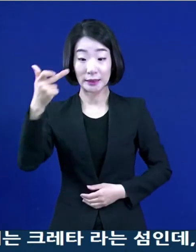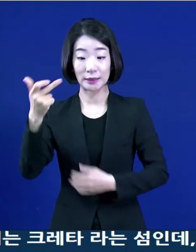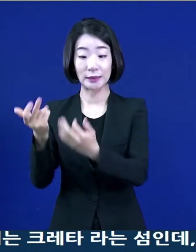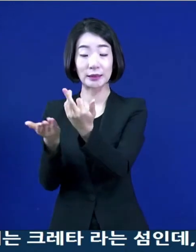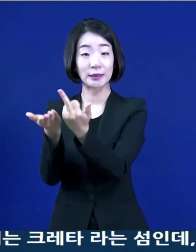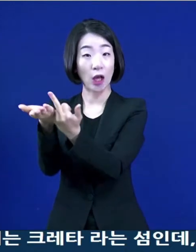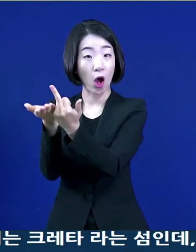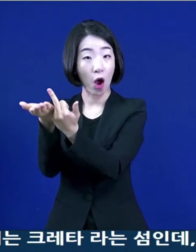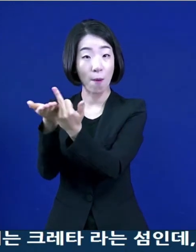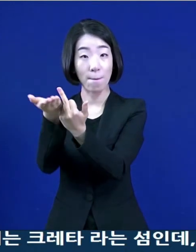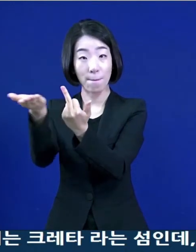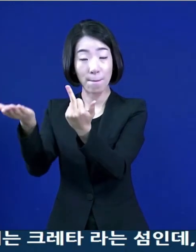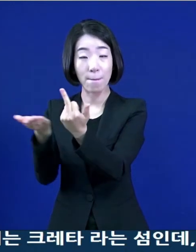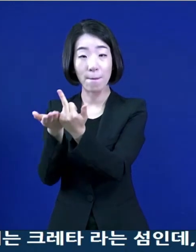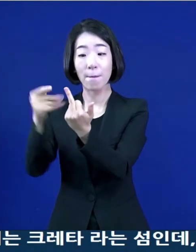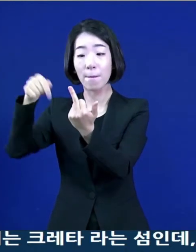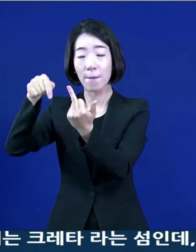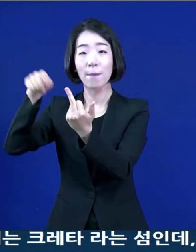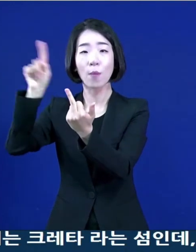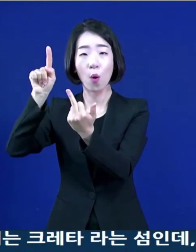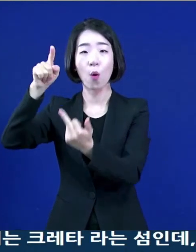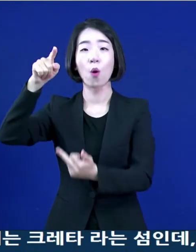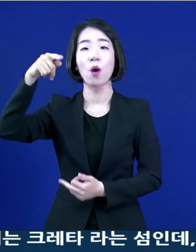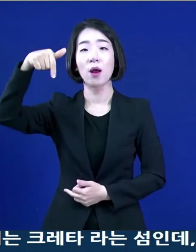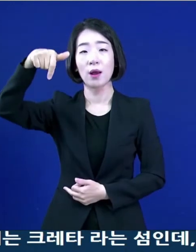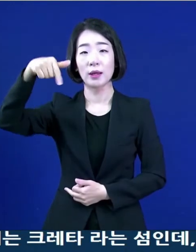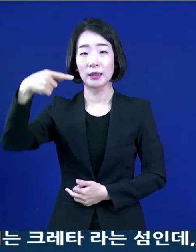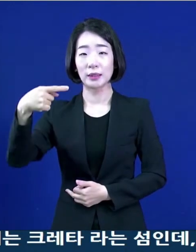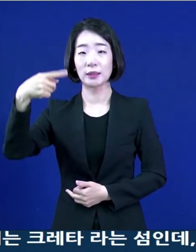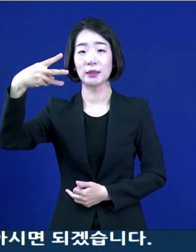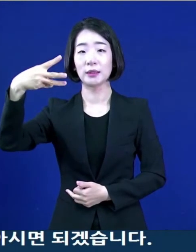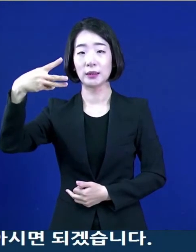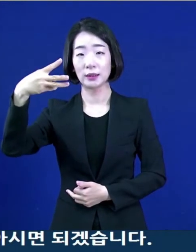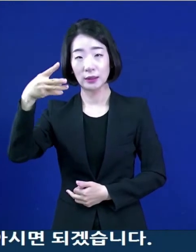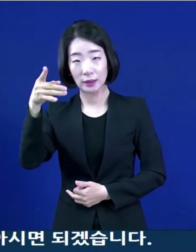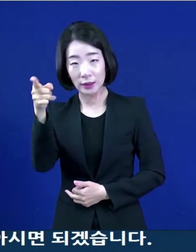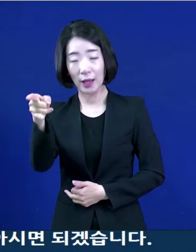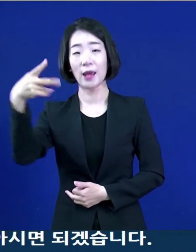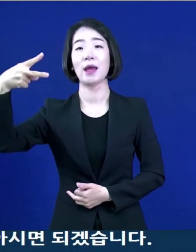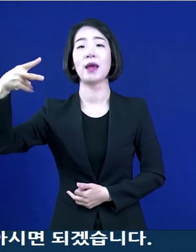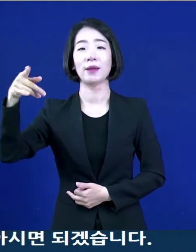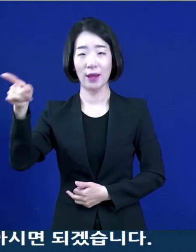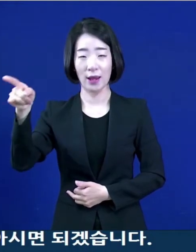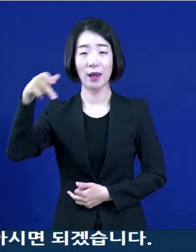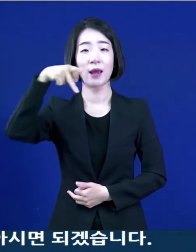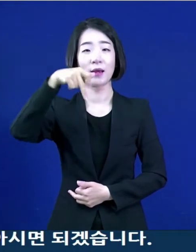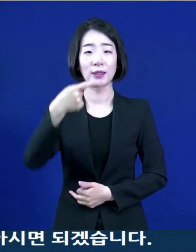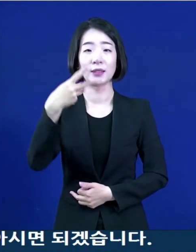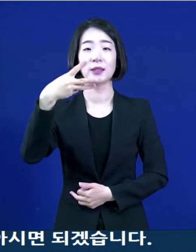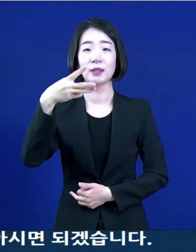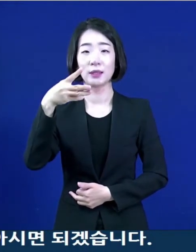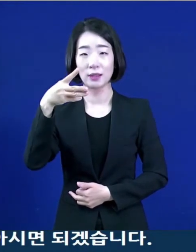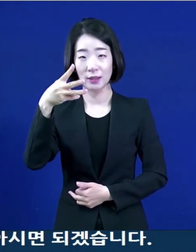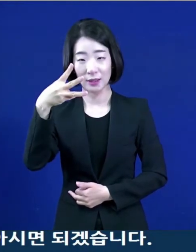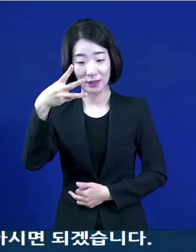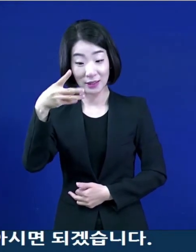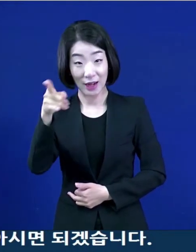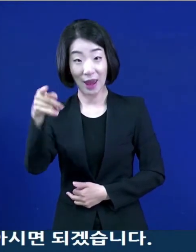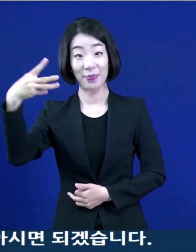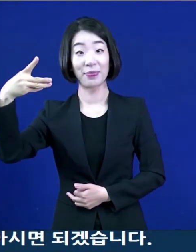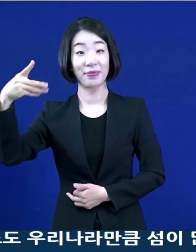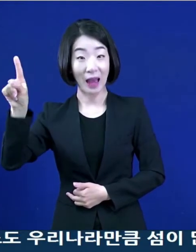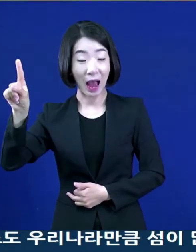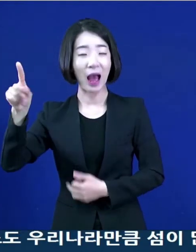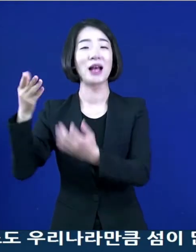있는데 그 섬이 그레데, 크레타 섬입니다. 인류 문명의 발상지죠. 사실 그리스가 아주 유명한 고대